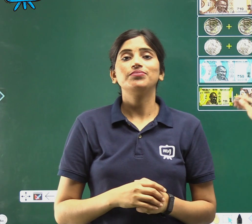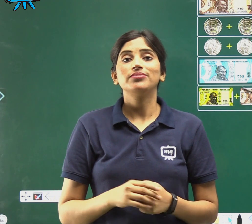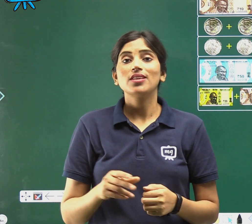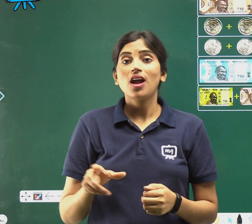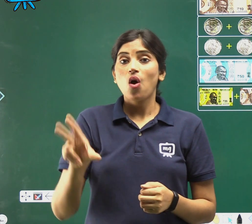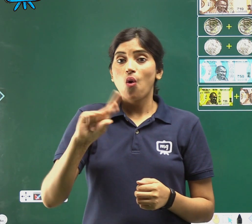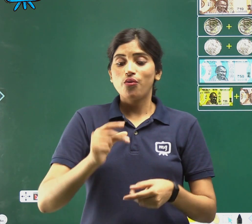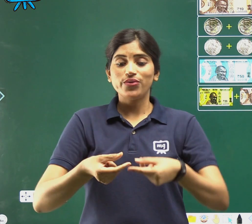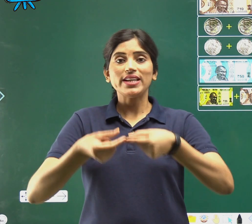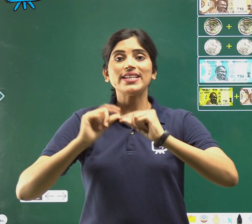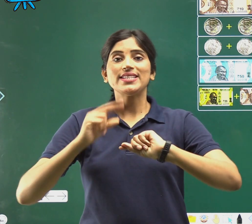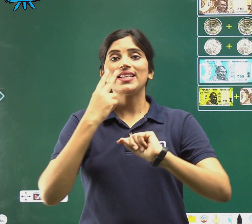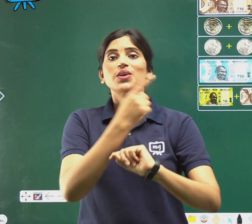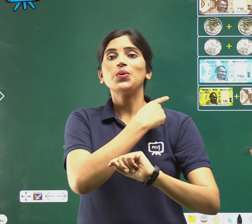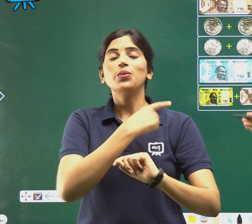फिर नीचे देखो,